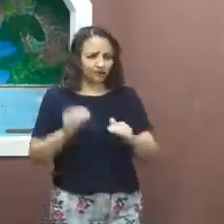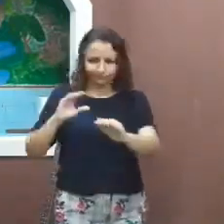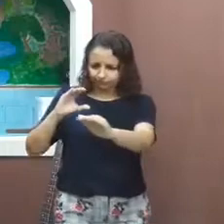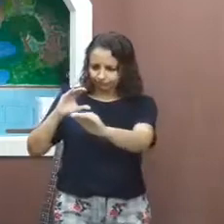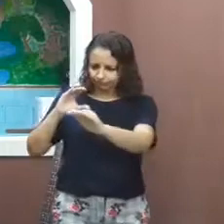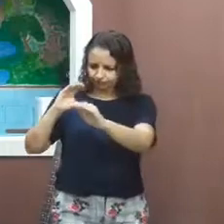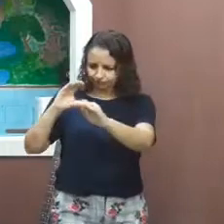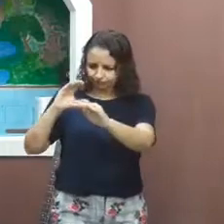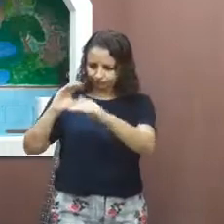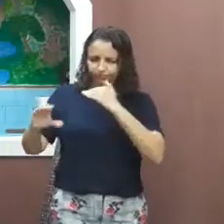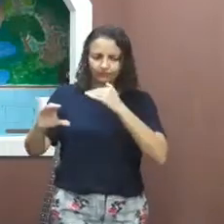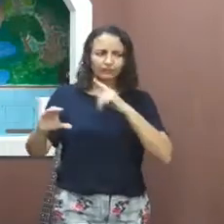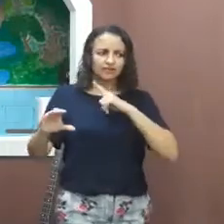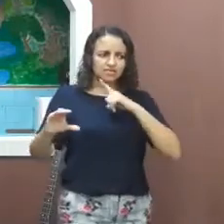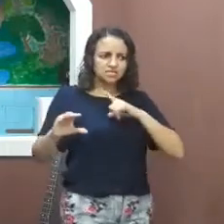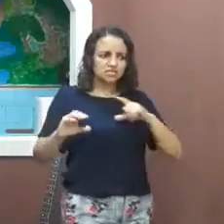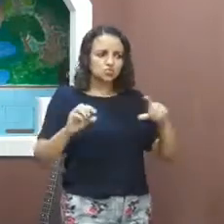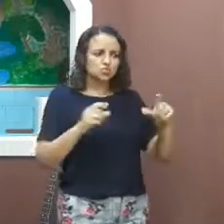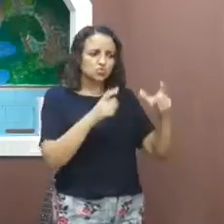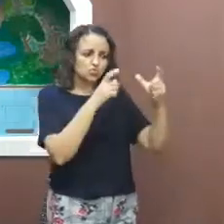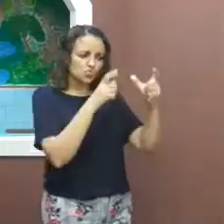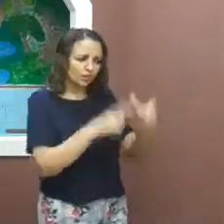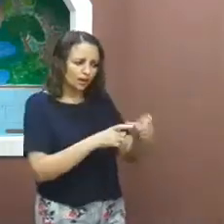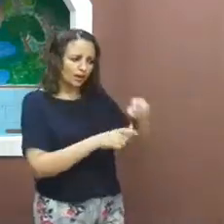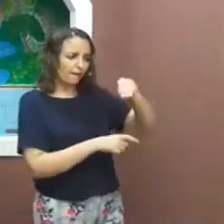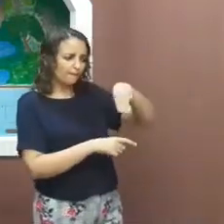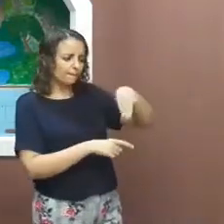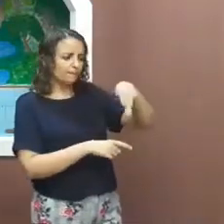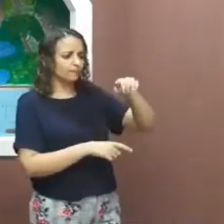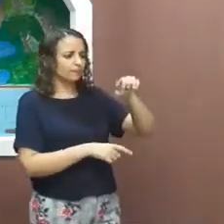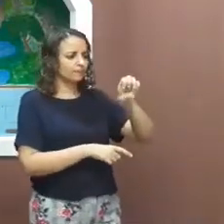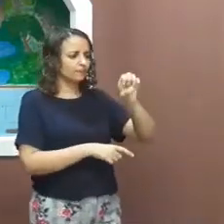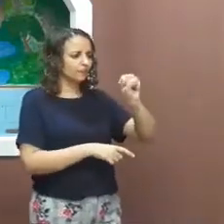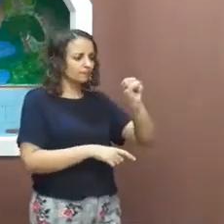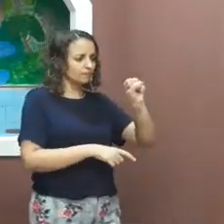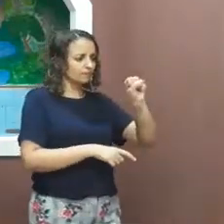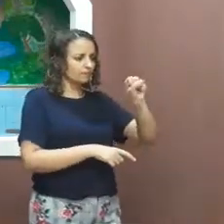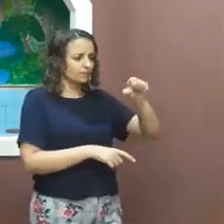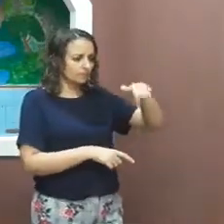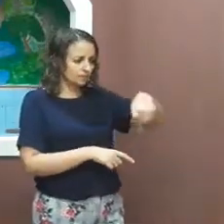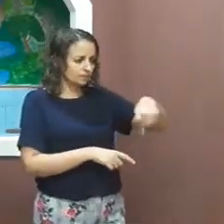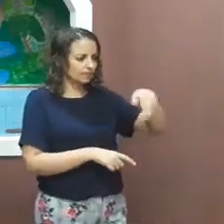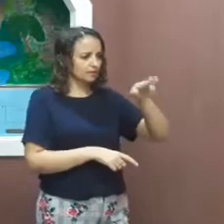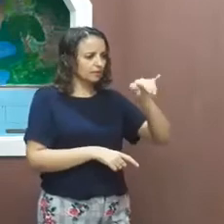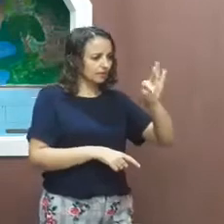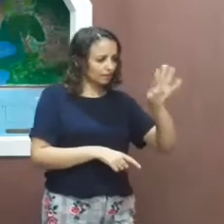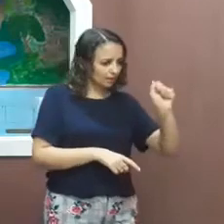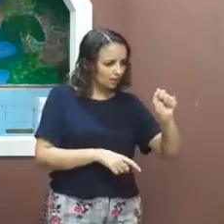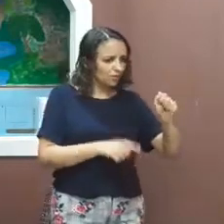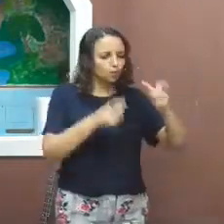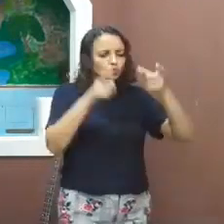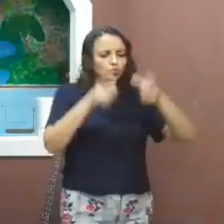numa mesquita. Que país, gente? Nova Zelândia.